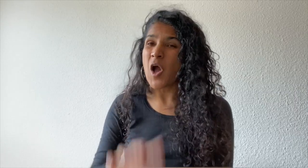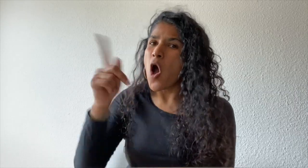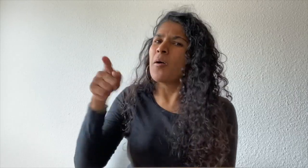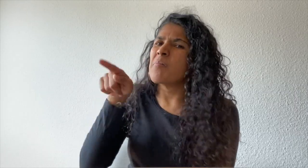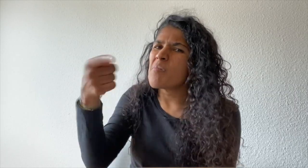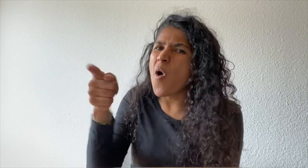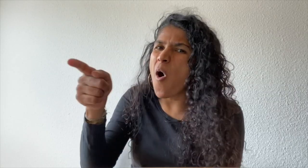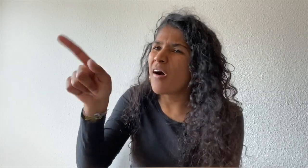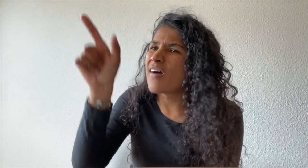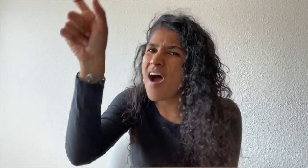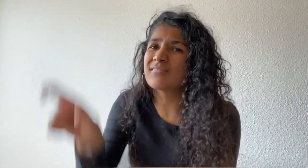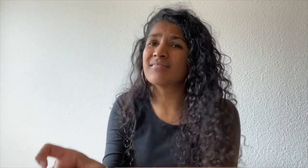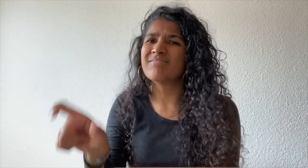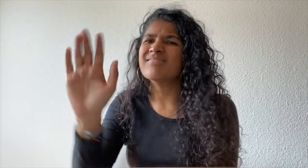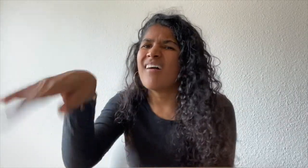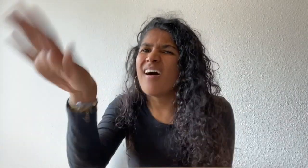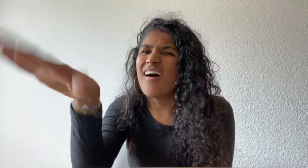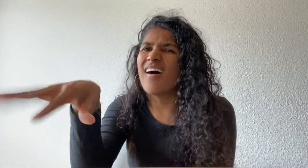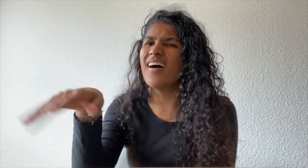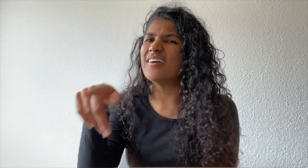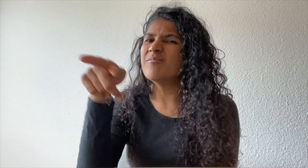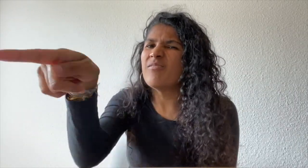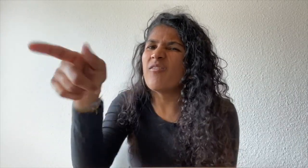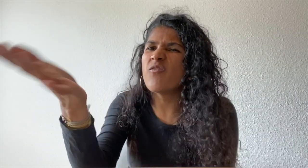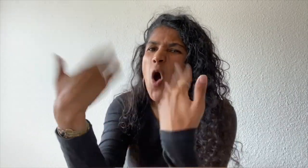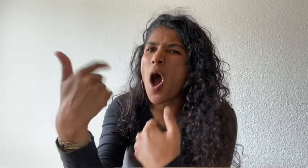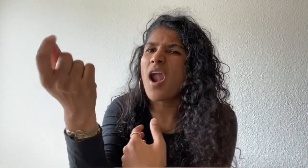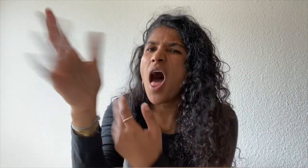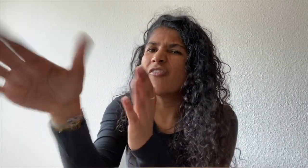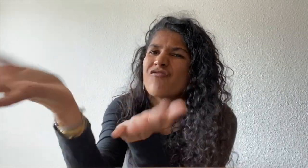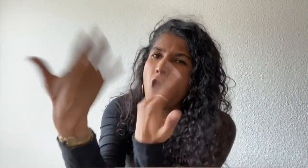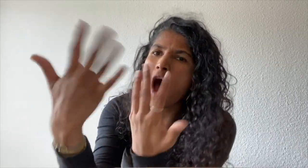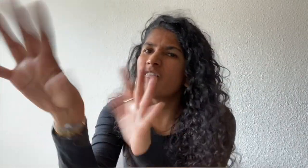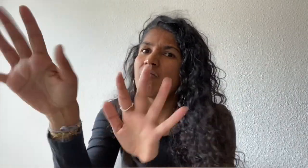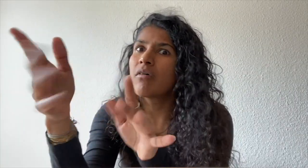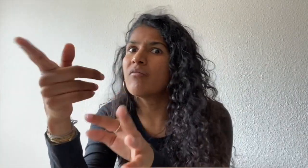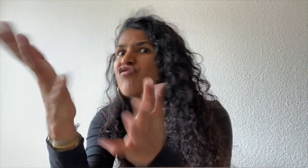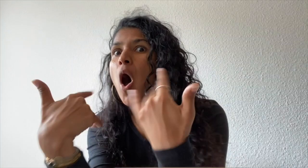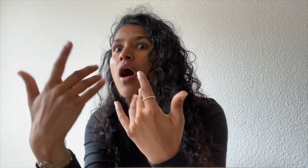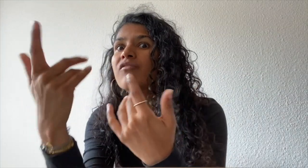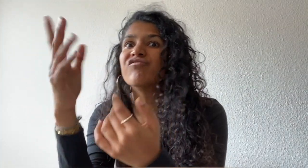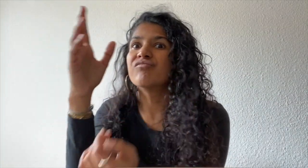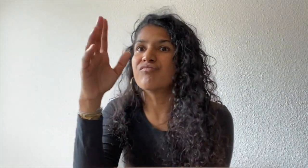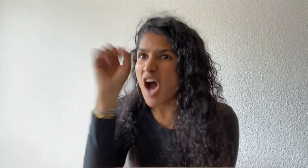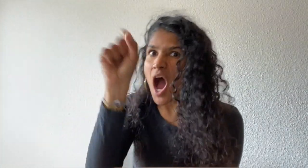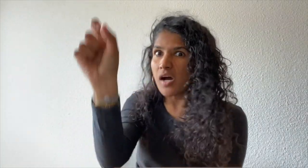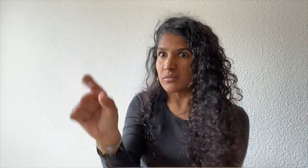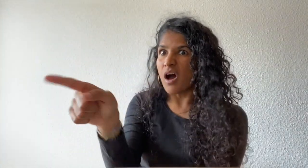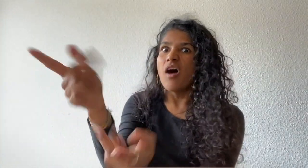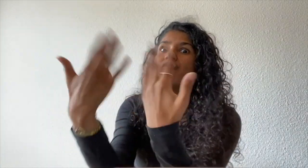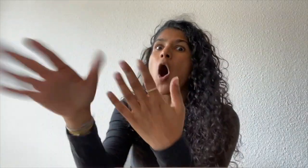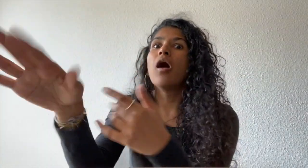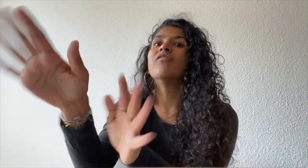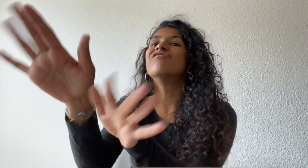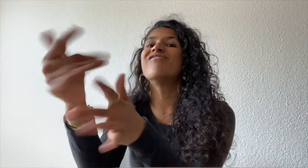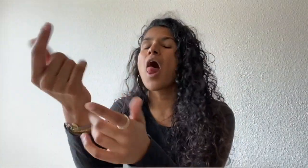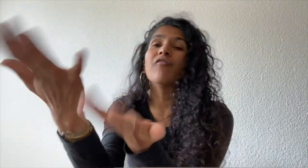Dabei sieht die Realität in Deutschland ganz anders aus. Es gibt sehr wohl Rassismus in der Gesellschaft. Einer